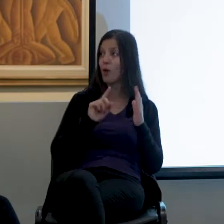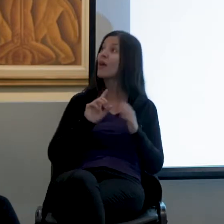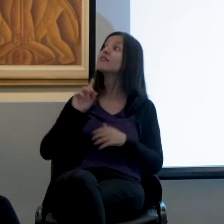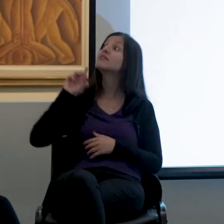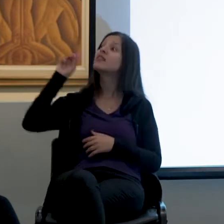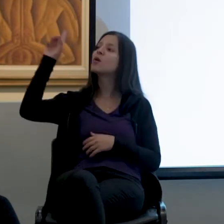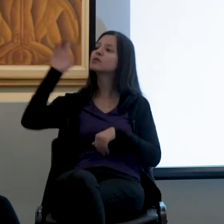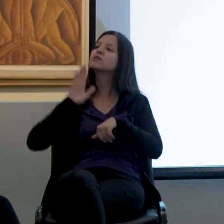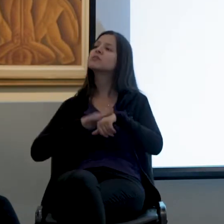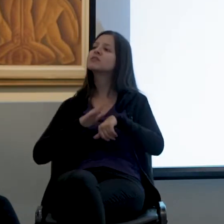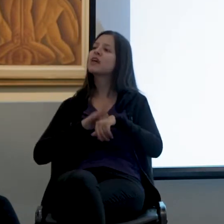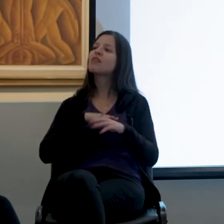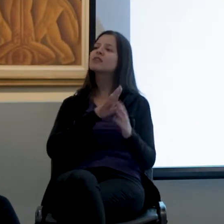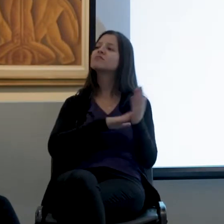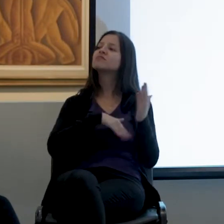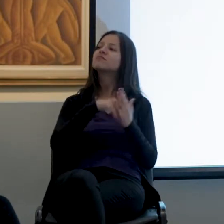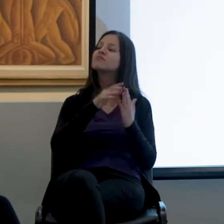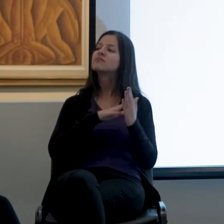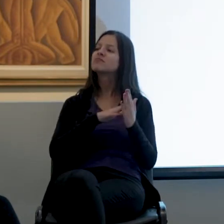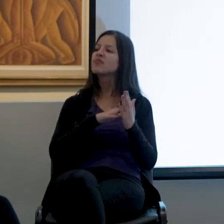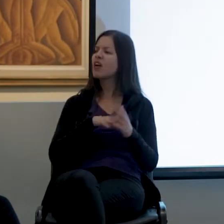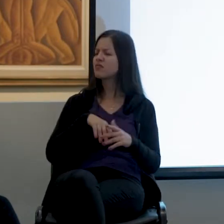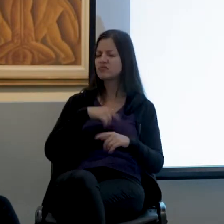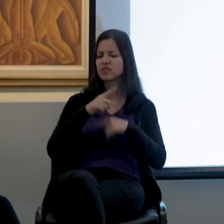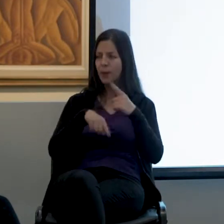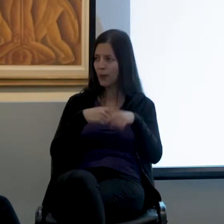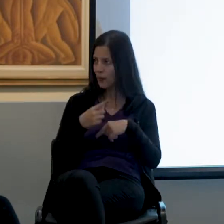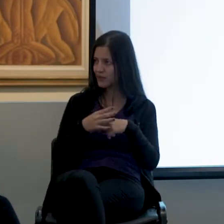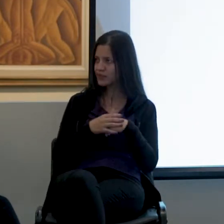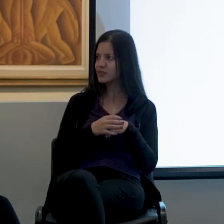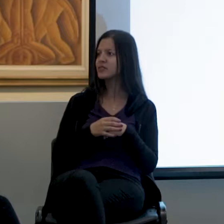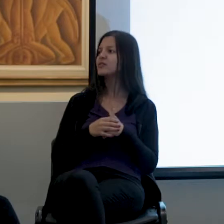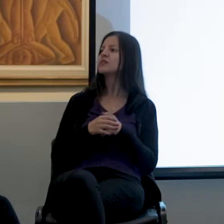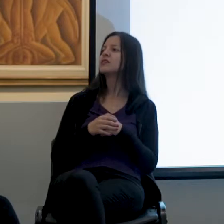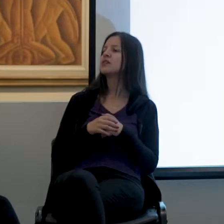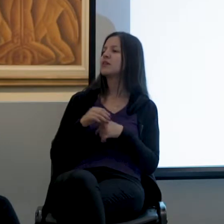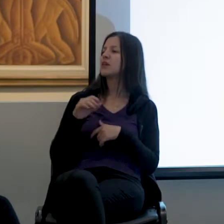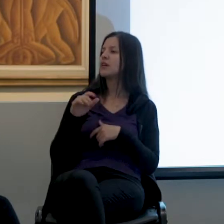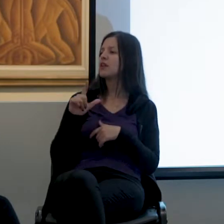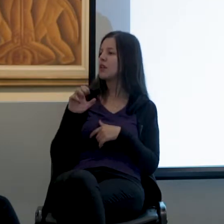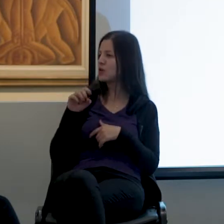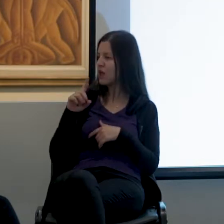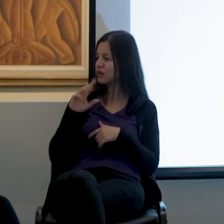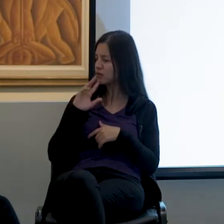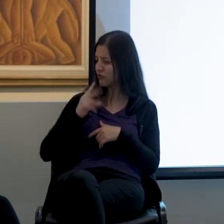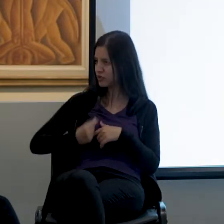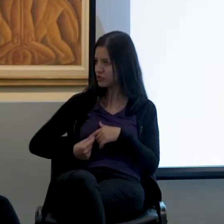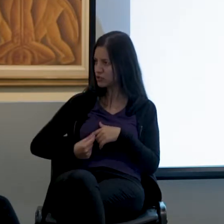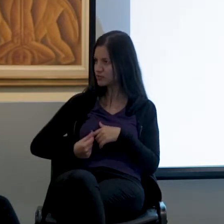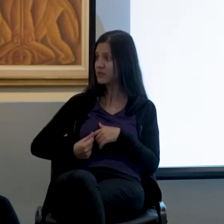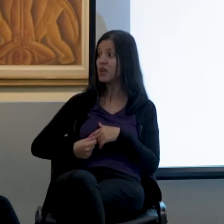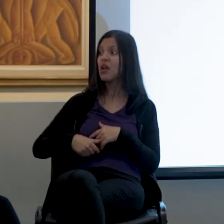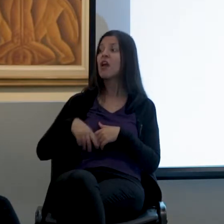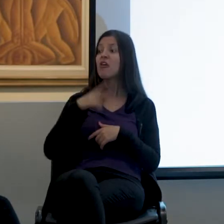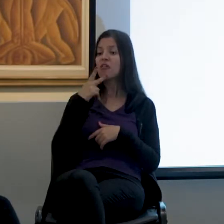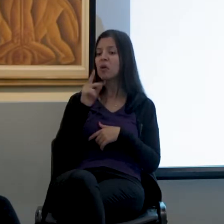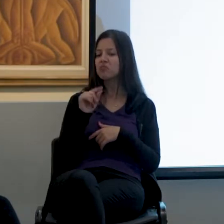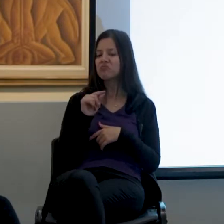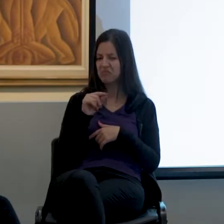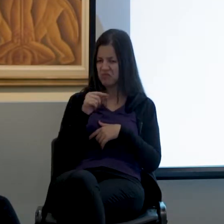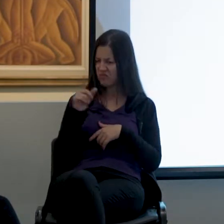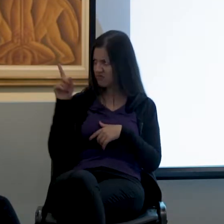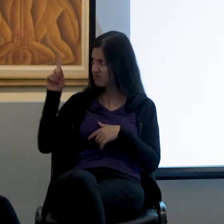não, era ele mesmo. Então ele, punha lá, assinatura. Quando aparece a assinatura nos